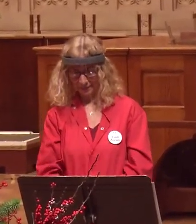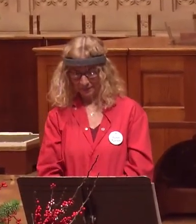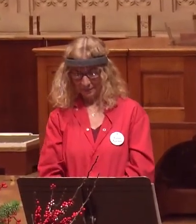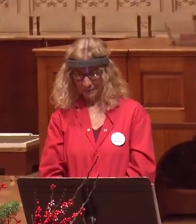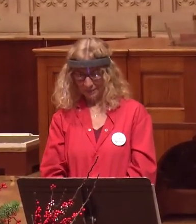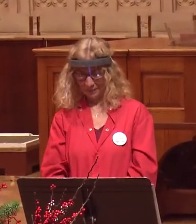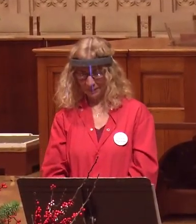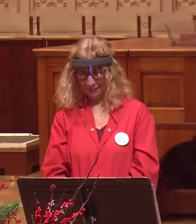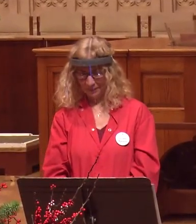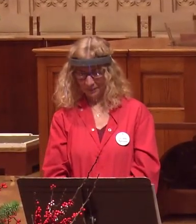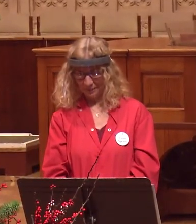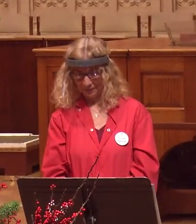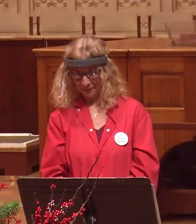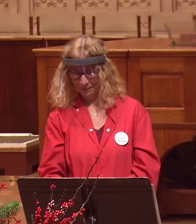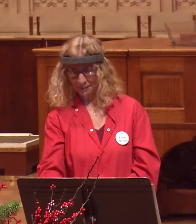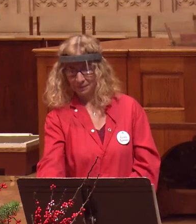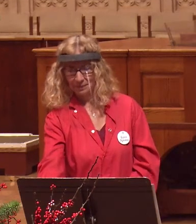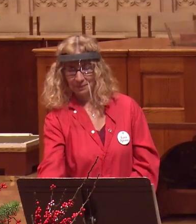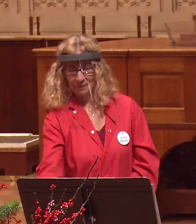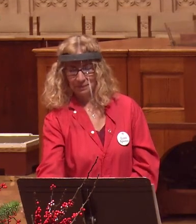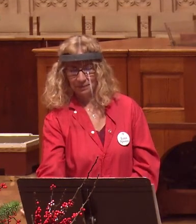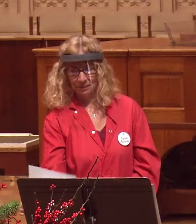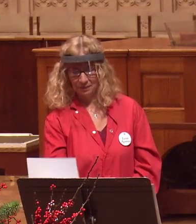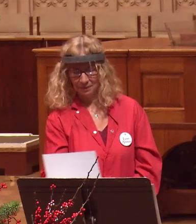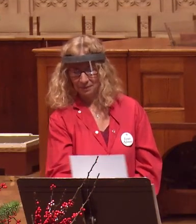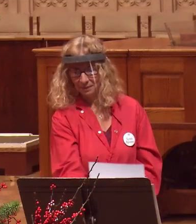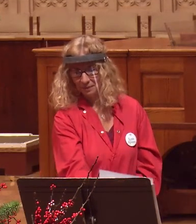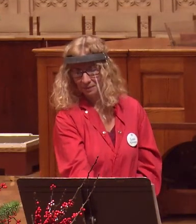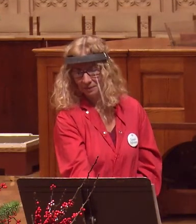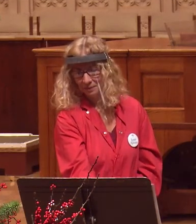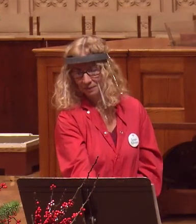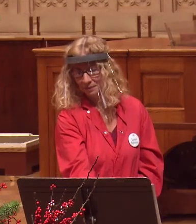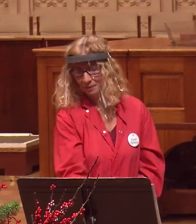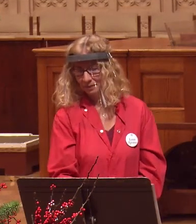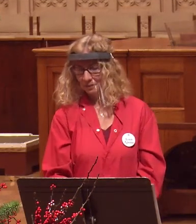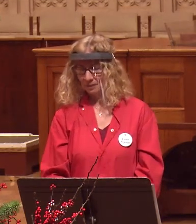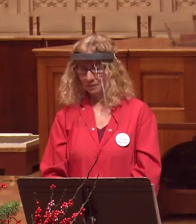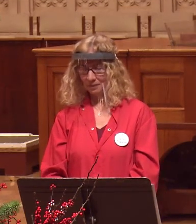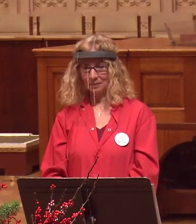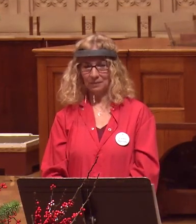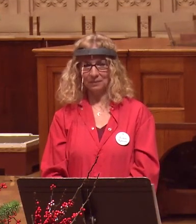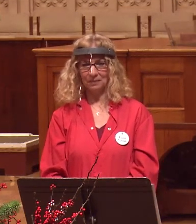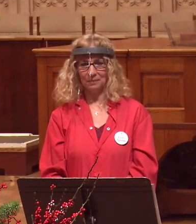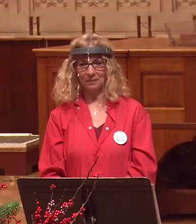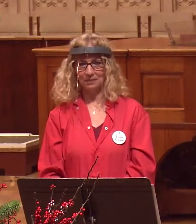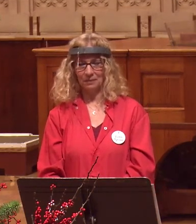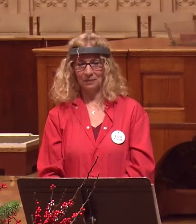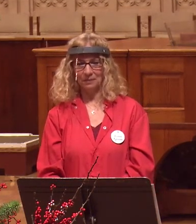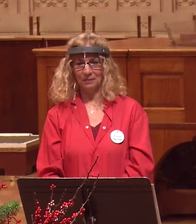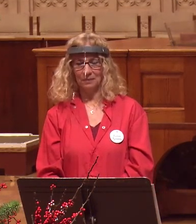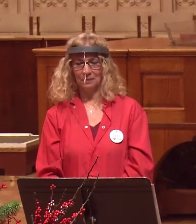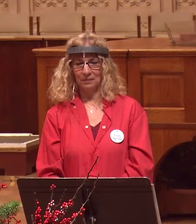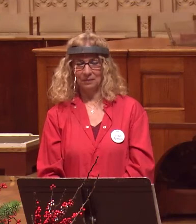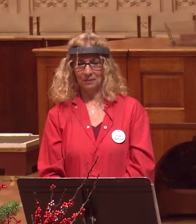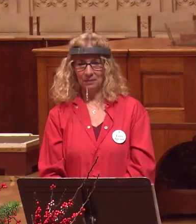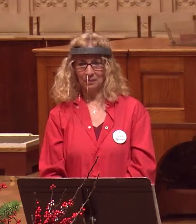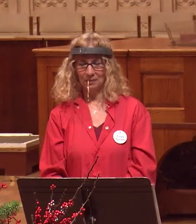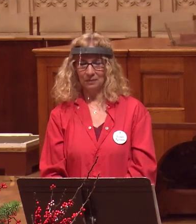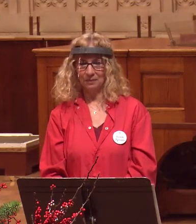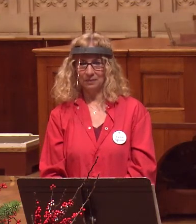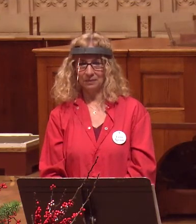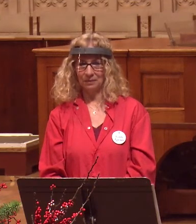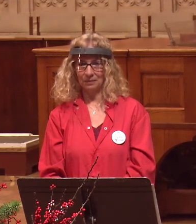proclama este evangelio es que a pesar de nuestra incapacidad para notar, de estar abiertos, de estar presentes, Dios viene a encontrarnos donde